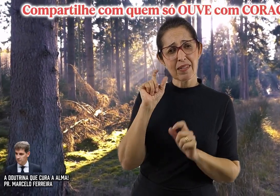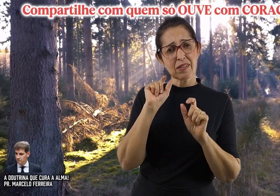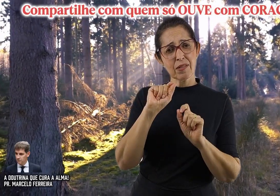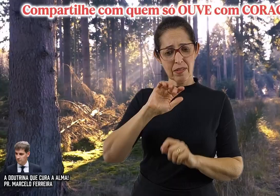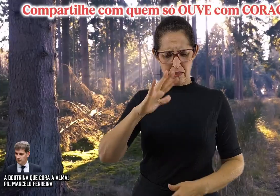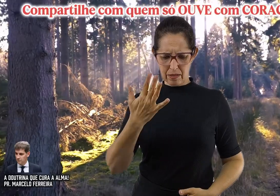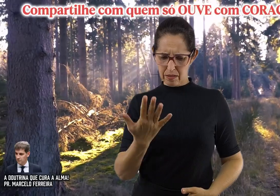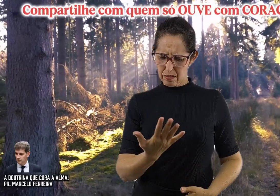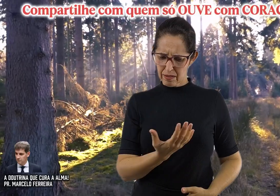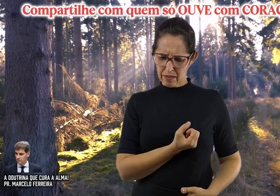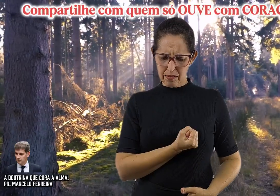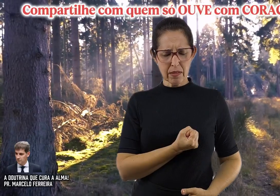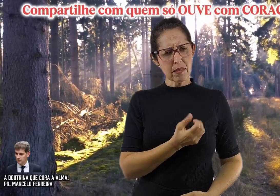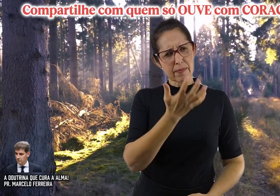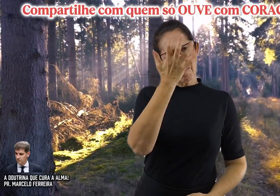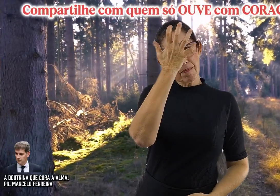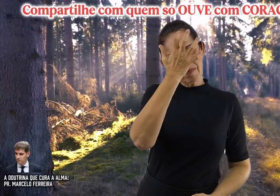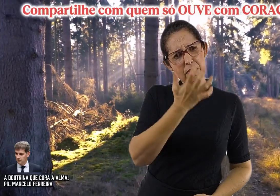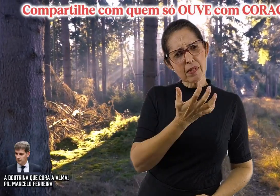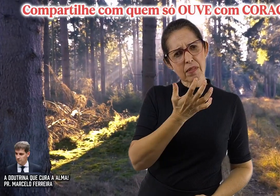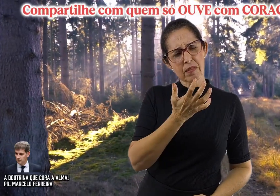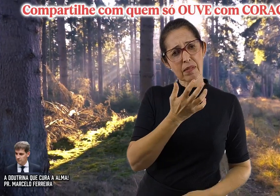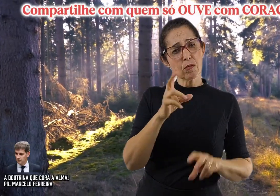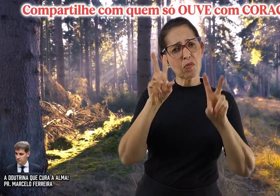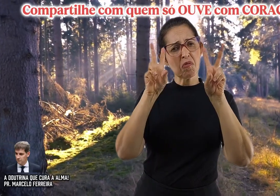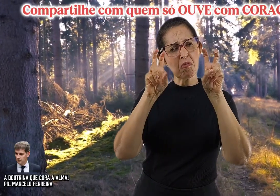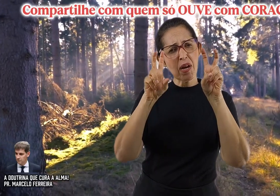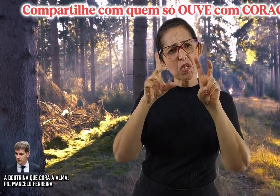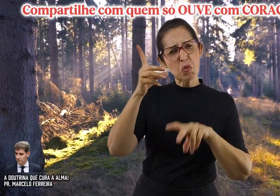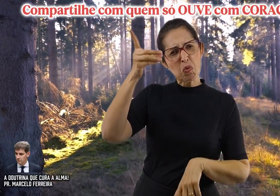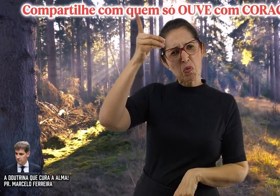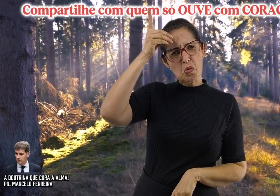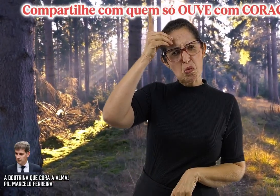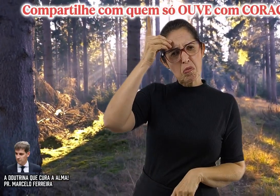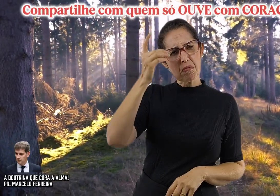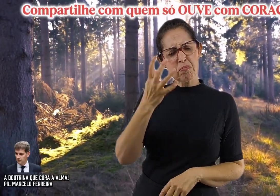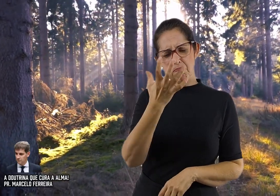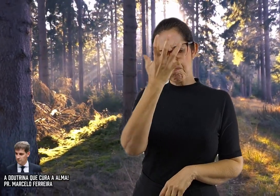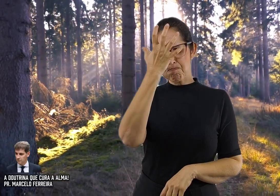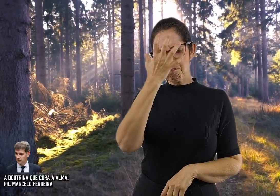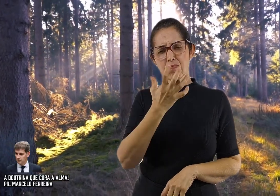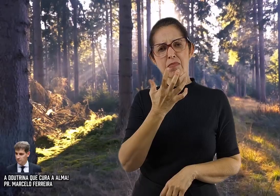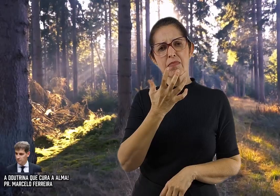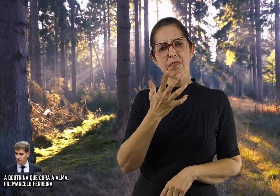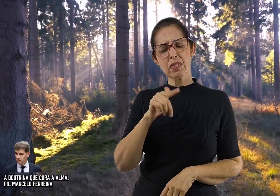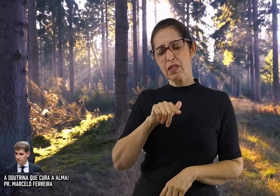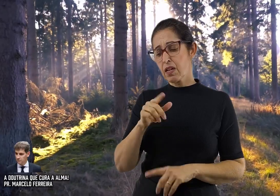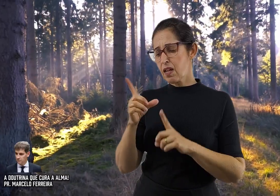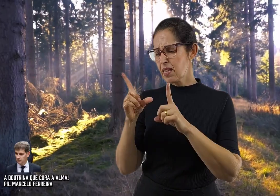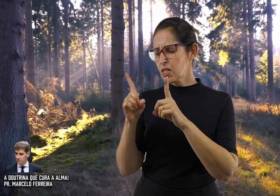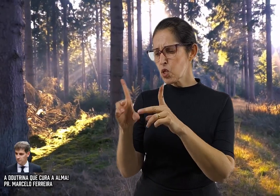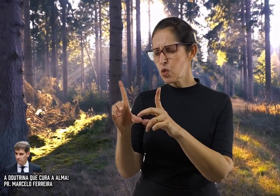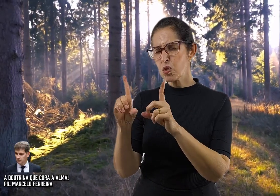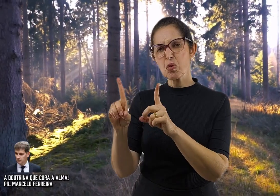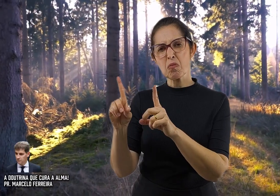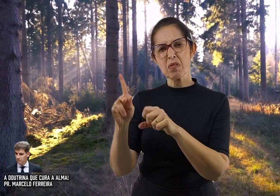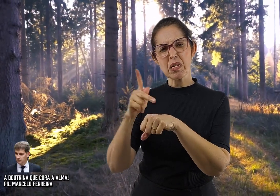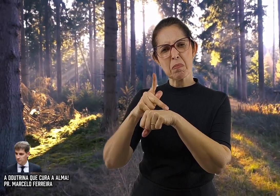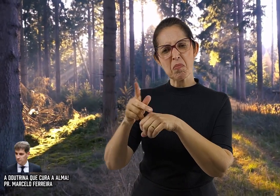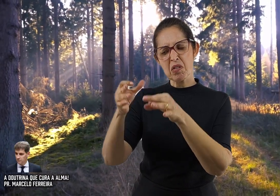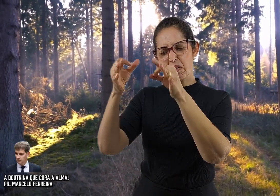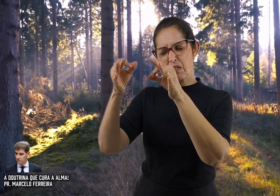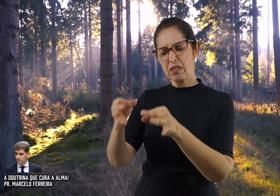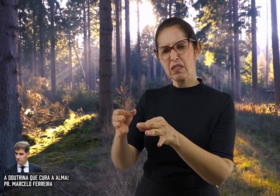podemos brincar com dons espirituais. Não podemos brincar com doutrinas que estão santas.